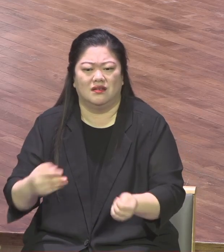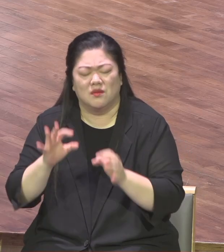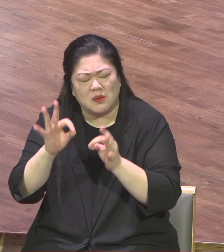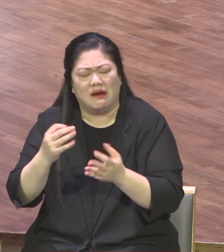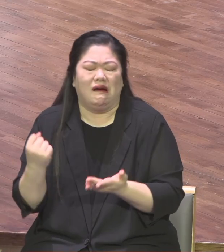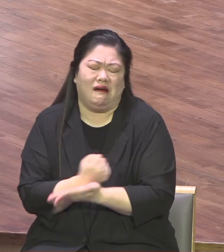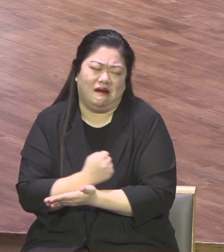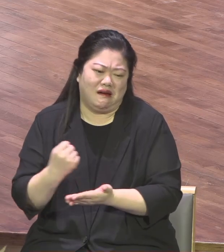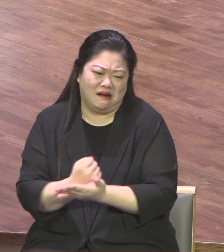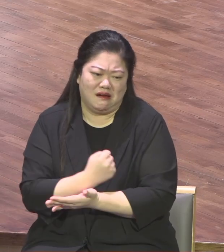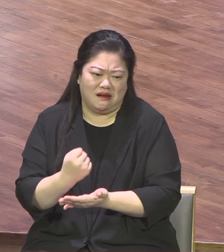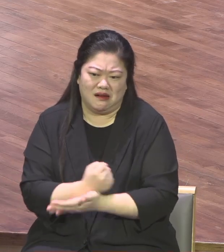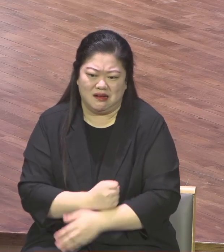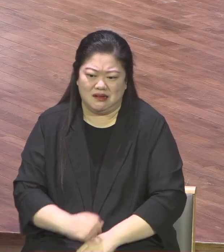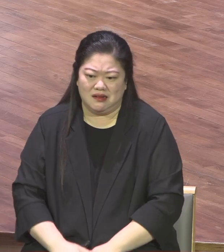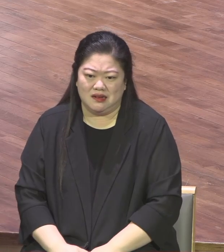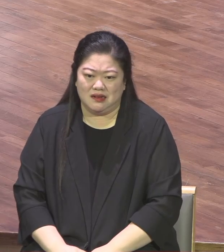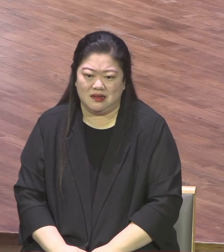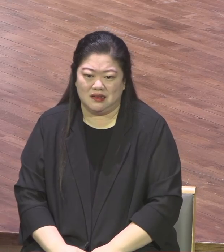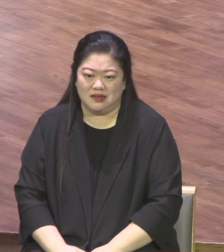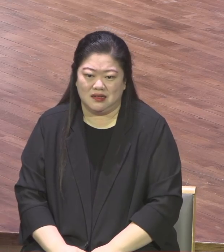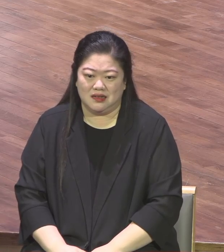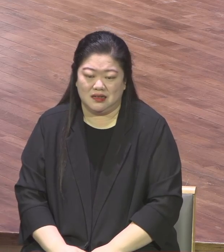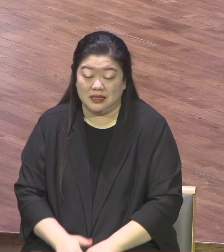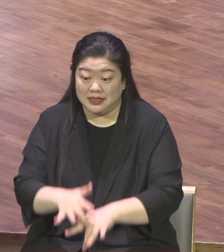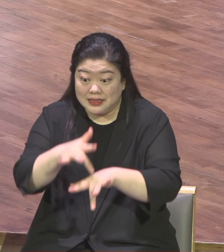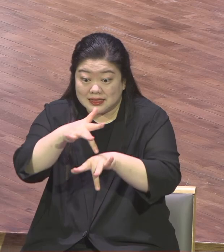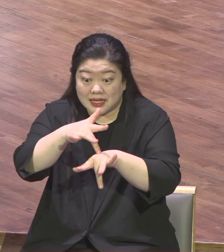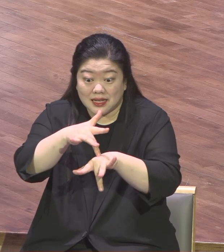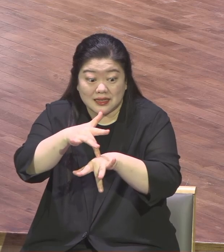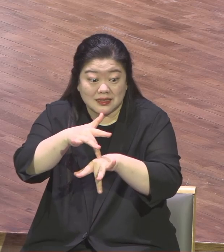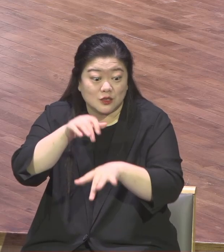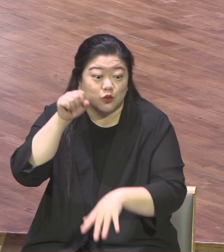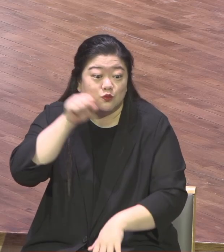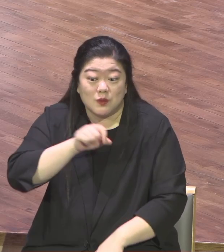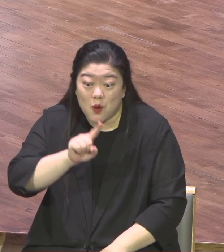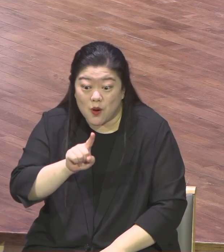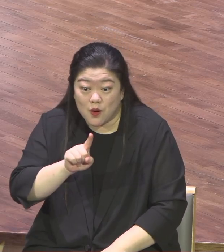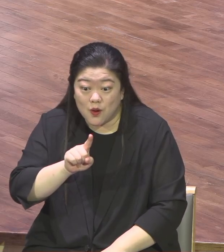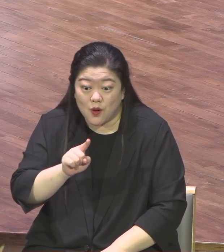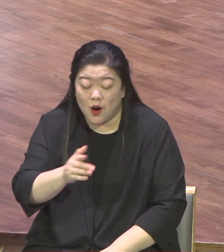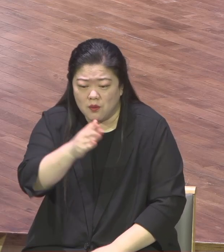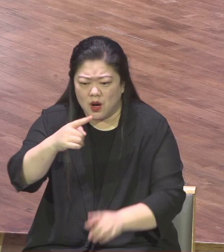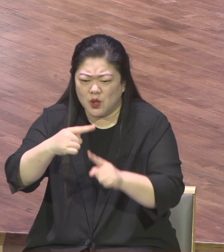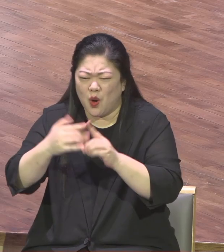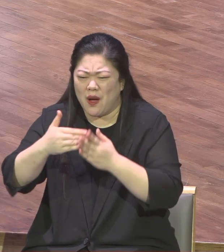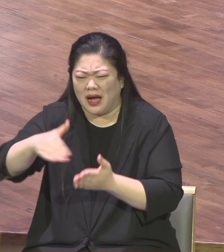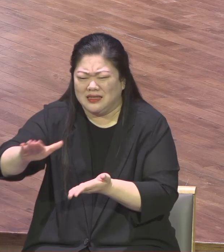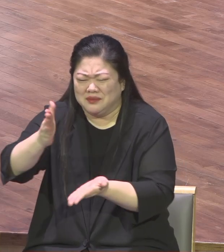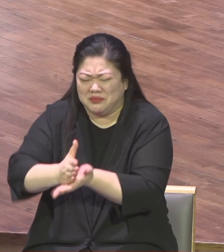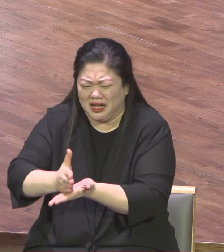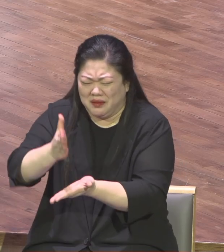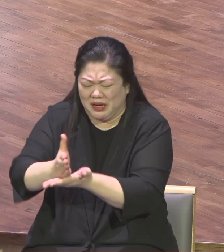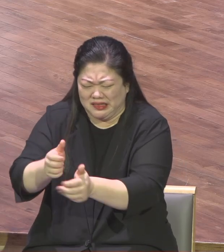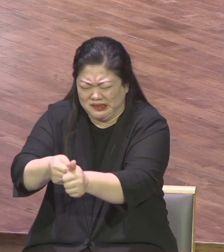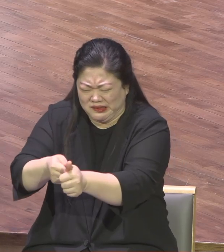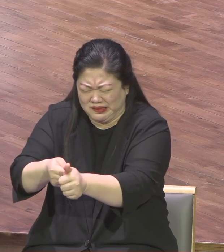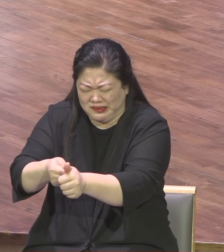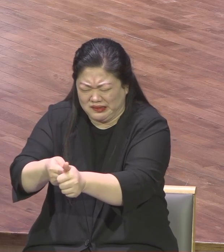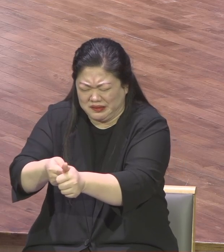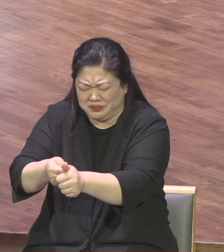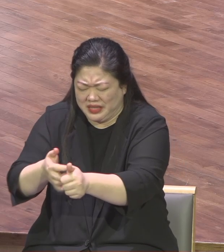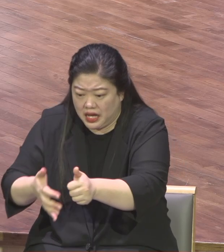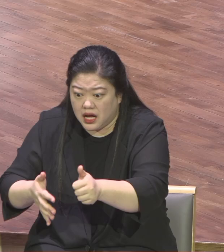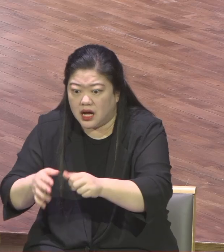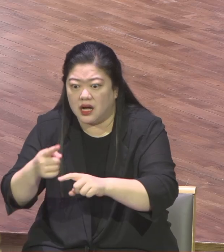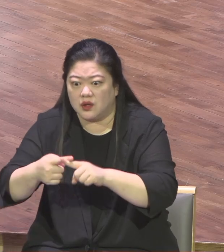사단이 어떻게 쓰든지 여러분에게 주어진 헤븐의 블레싱을 놓치게 만들어요. 놓치게